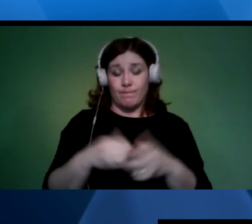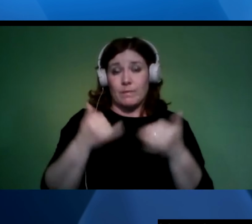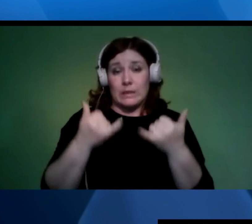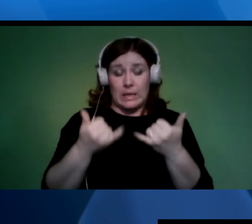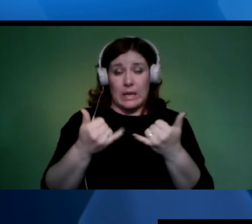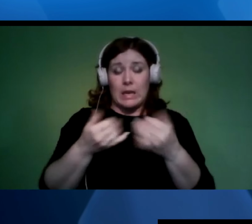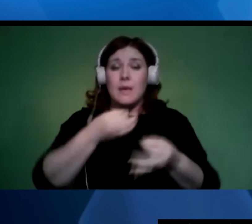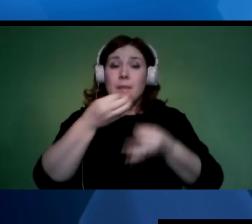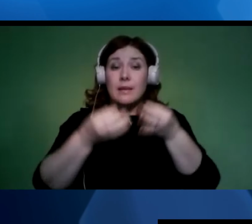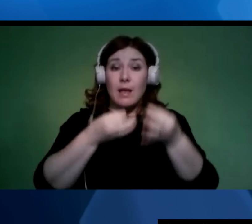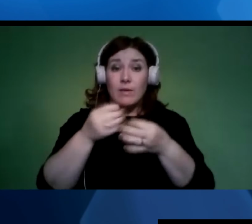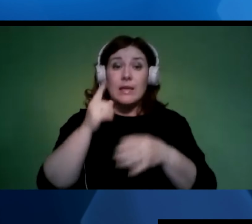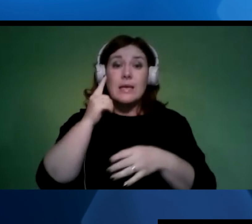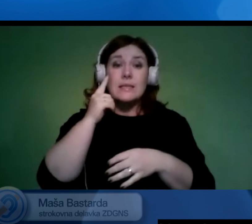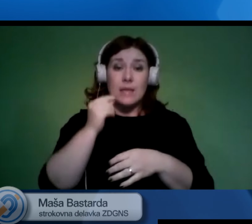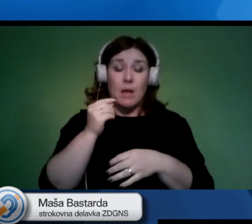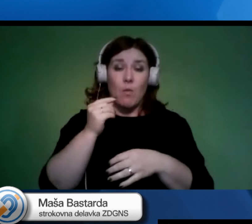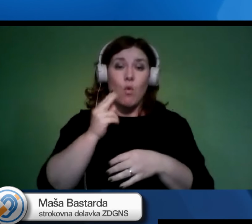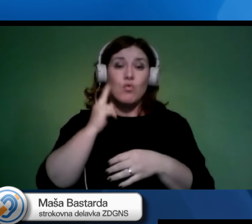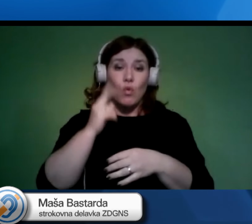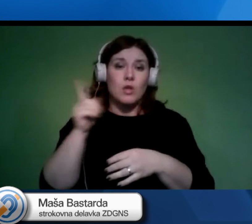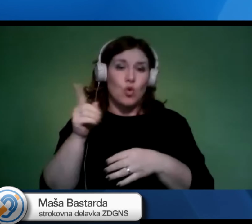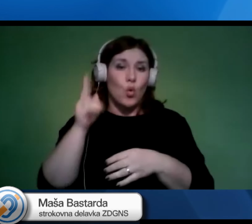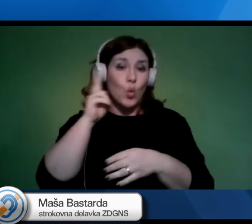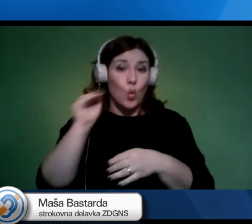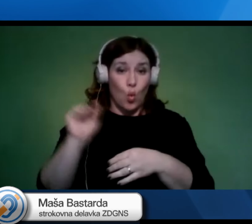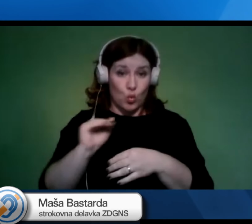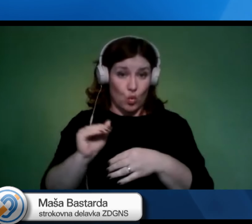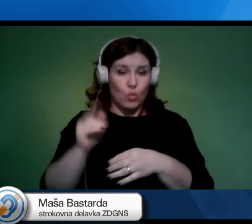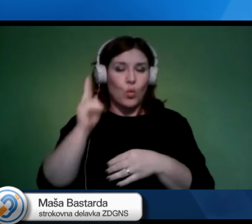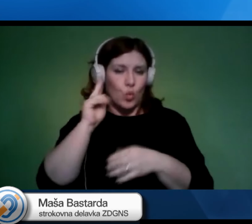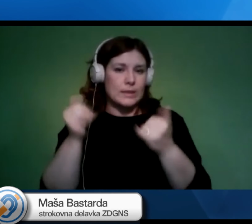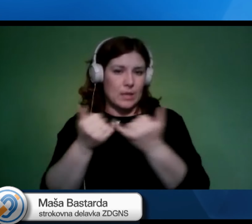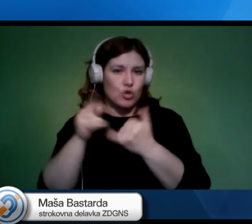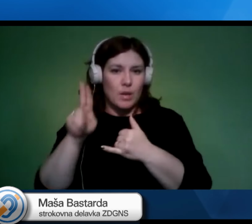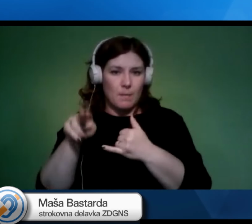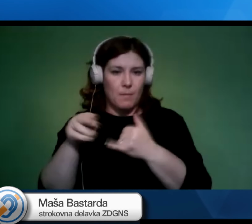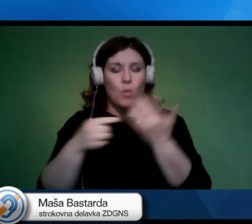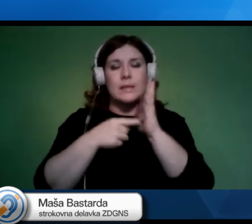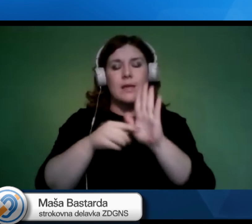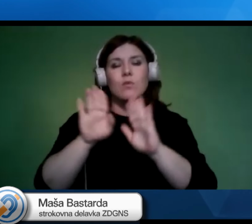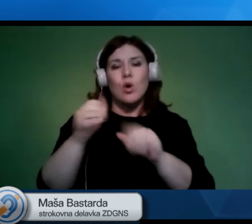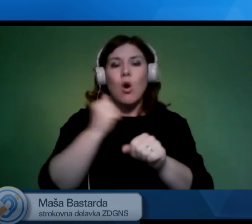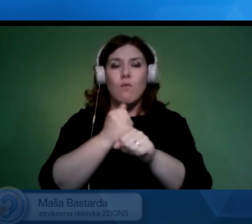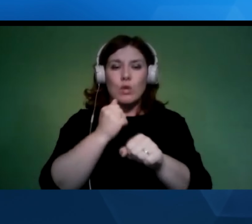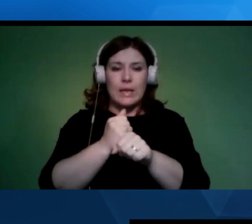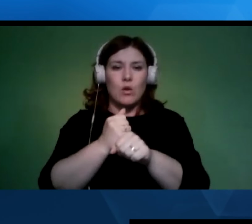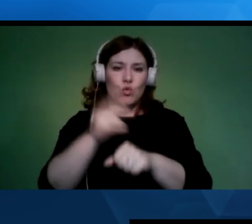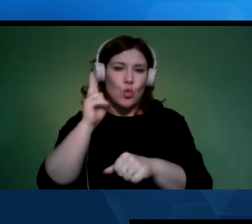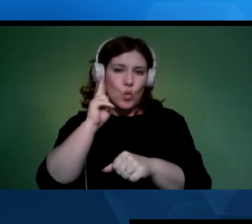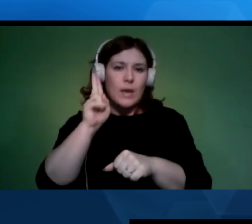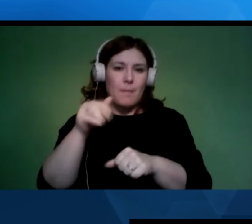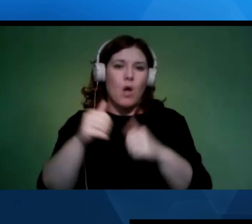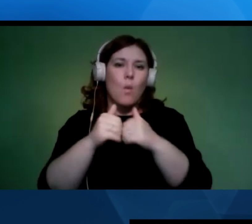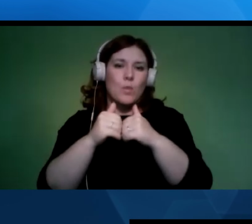Na tokratnem predavanju nam bo Samo Dolanc, ki je gluh otrok gluhih staršev, predstavil njegovo delo z gluhimi